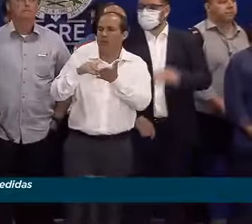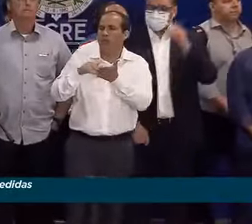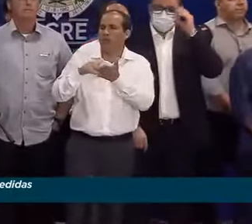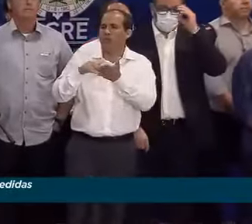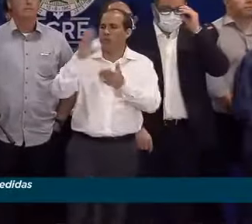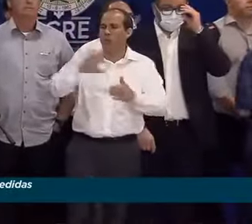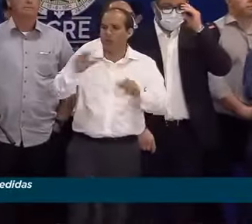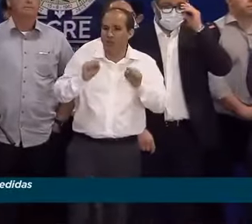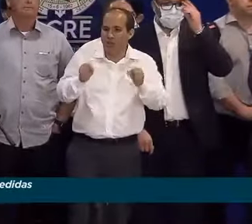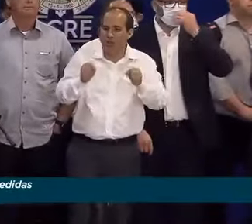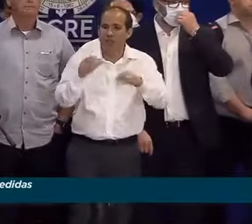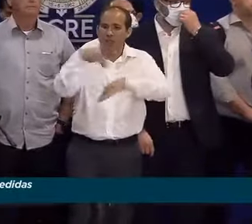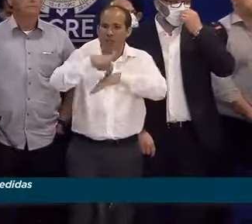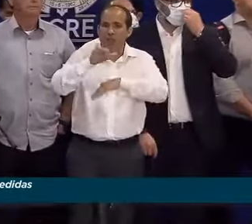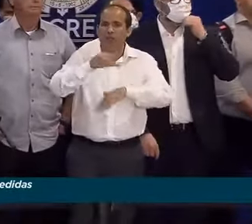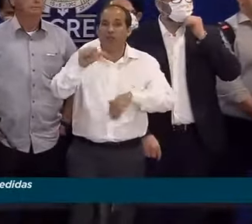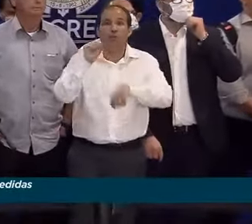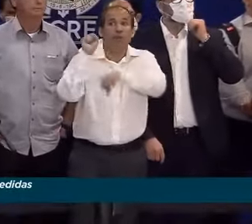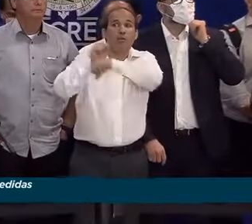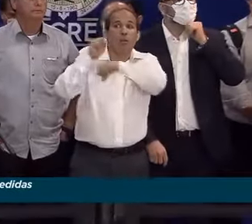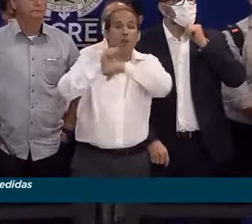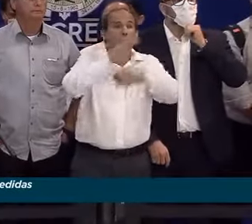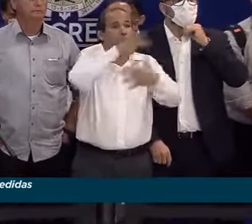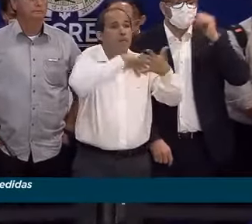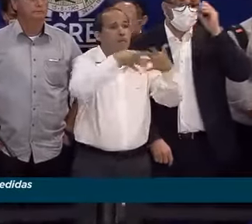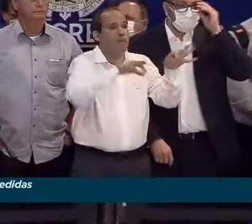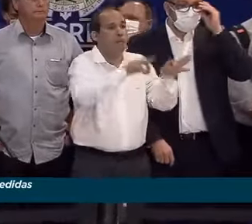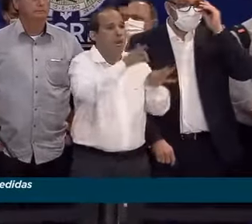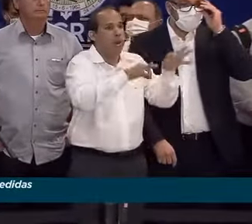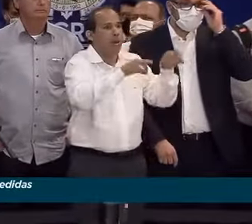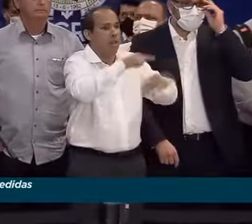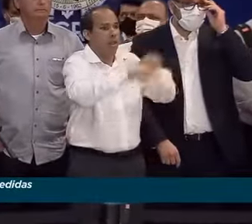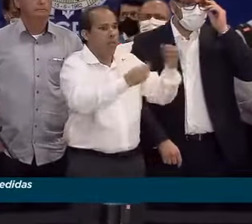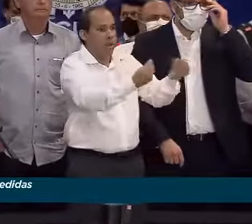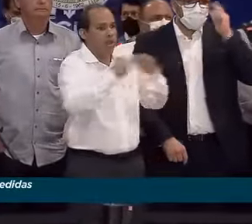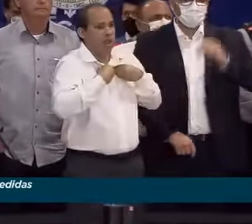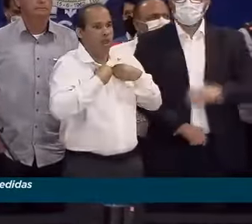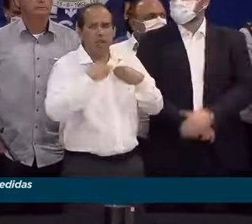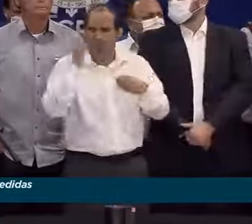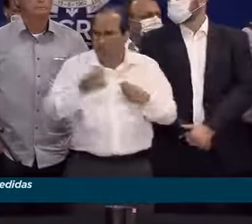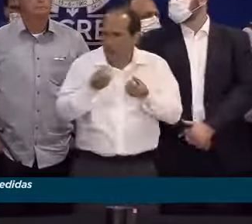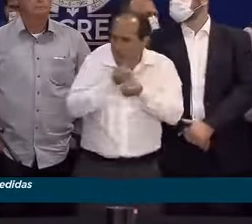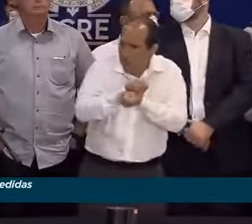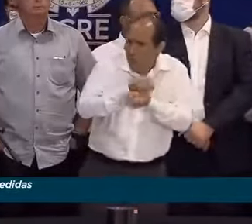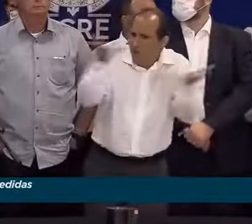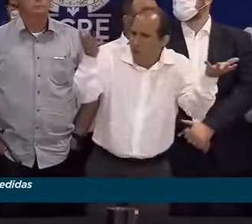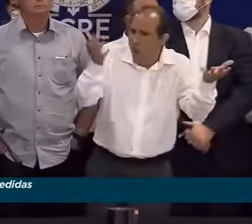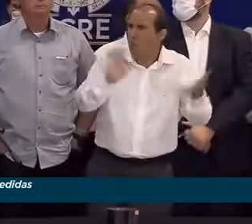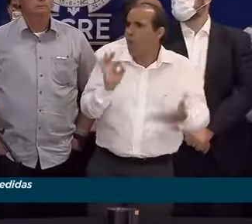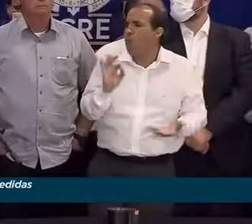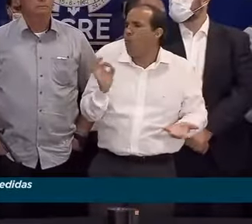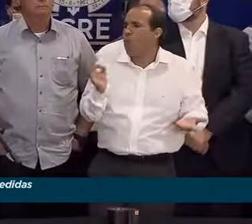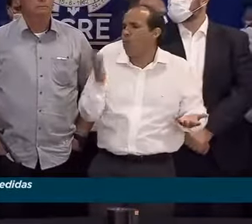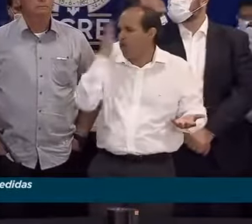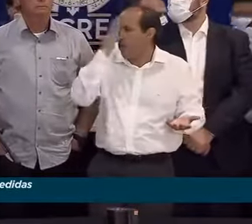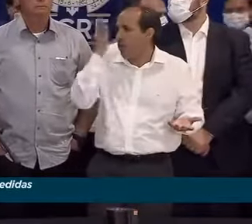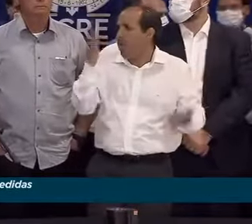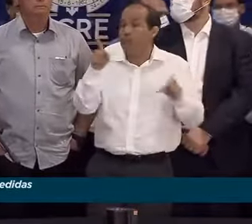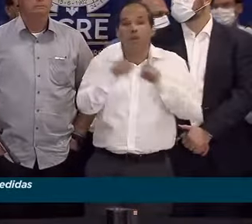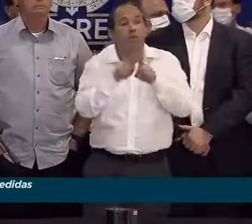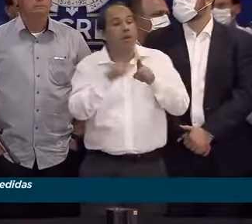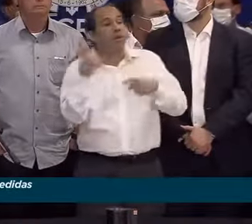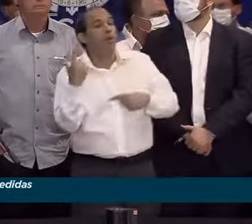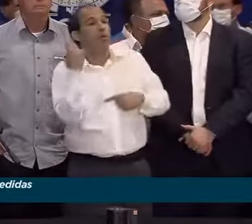Civil, ele me explicou que estava aguardando os planos de trabalho chegarem. Todos esses planos já foram recebidos ou não? E também se existir